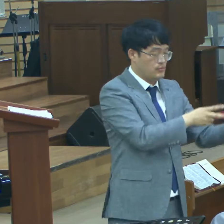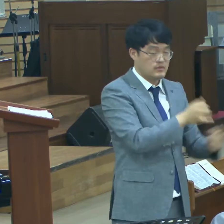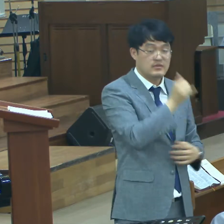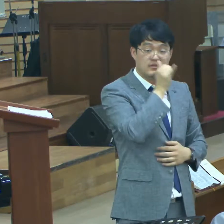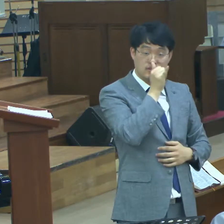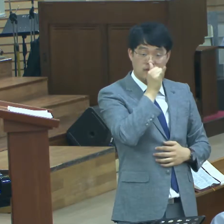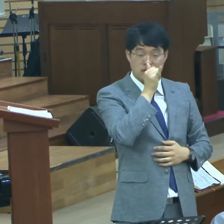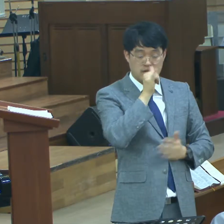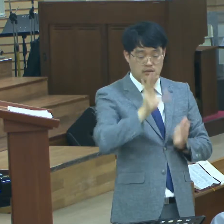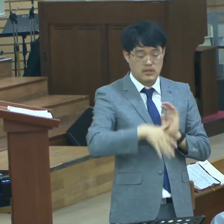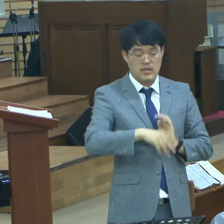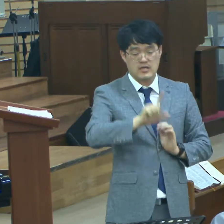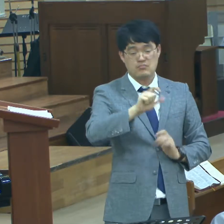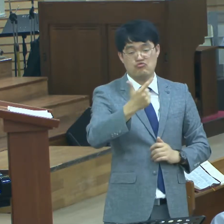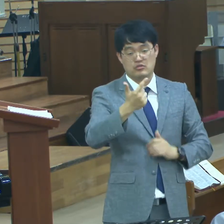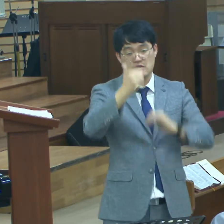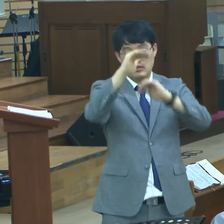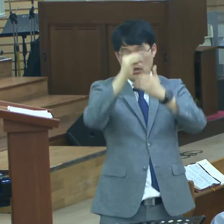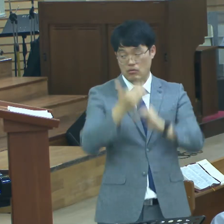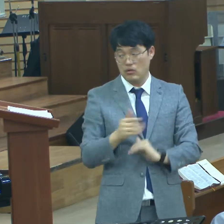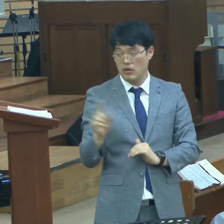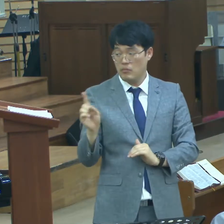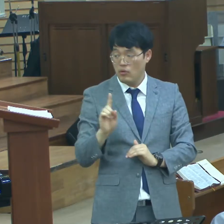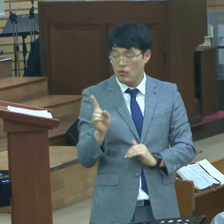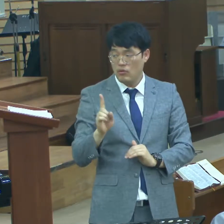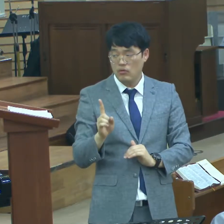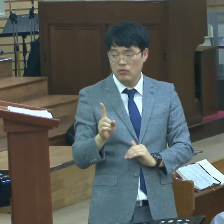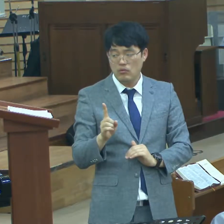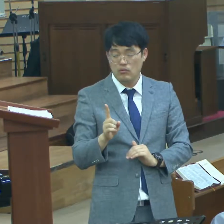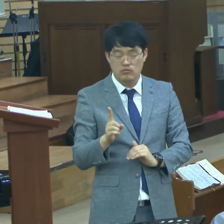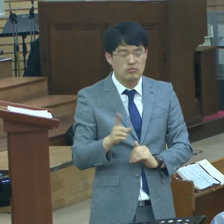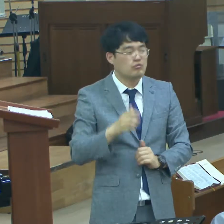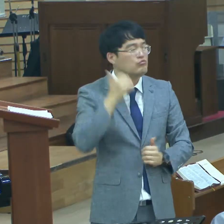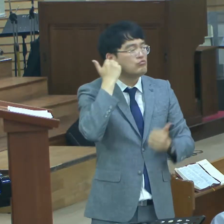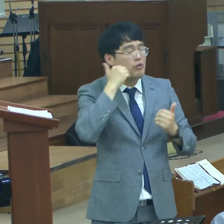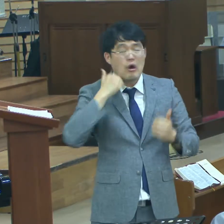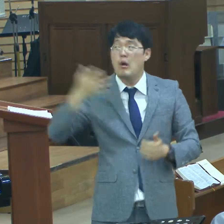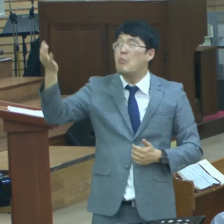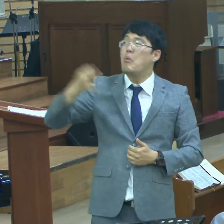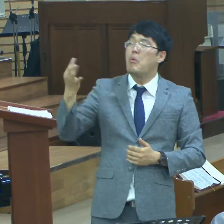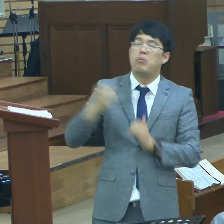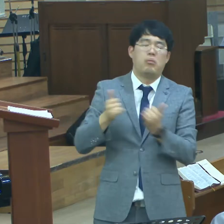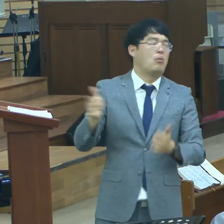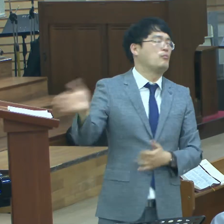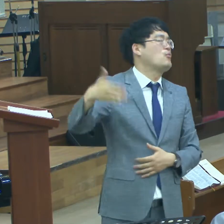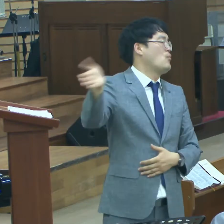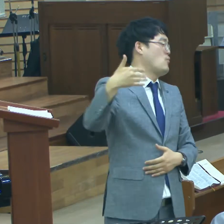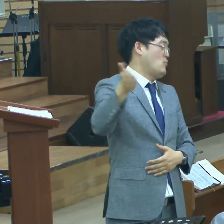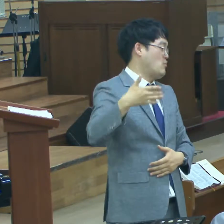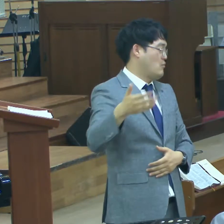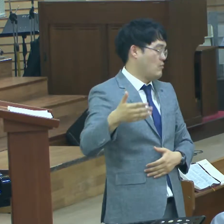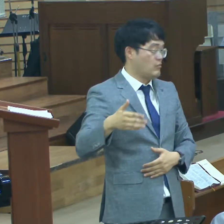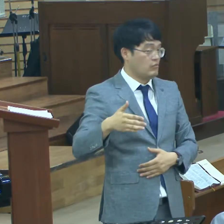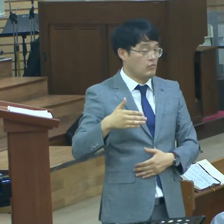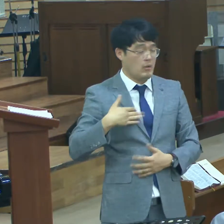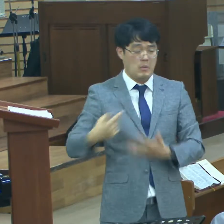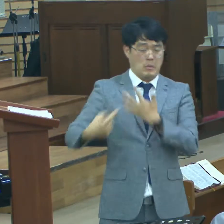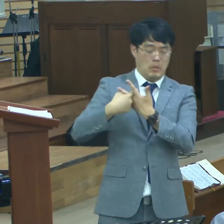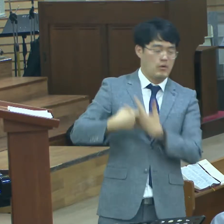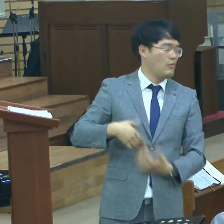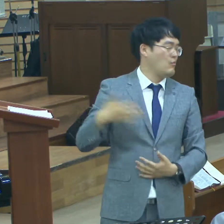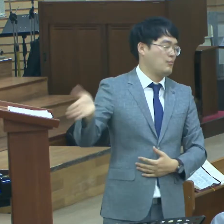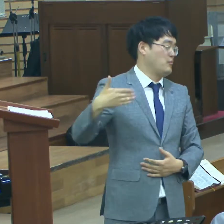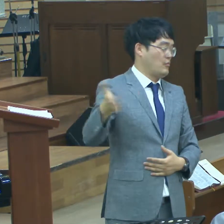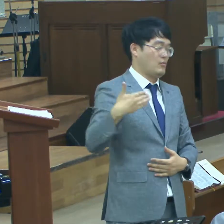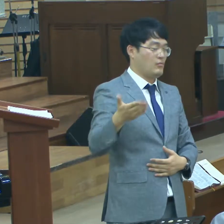16절 말씀에 질문이 있잖아요. 누가 우리를 보랴? 누가 우리를 알랴? 여기 누가의